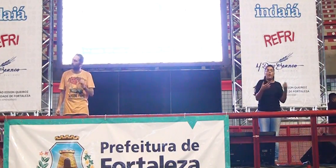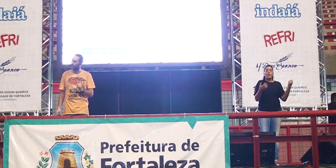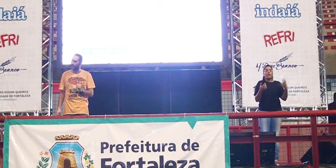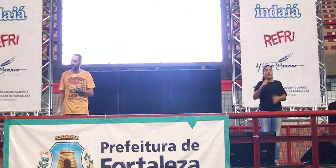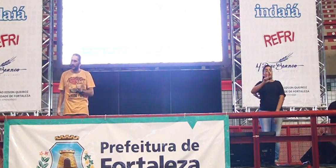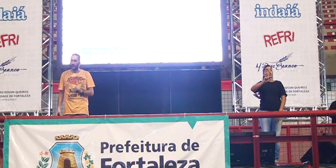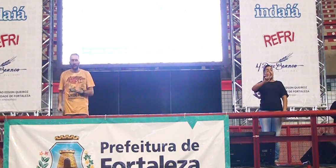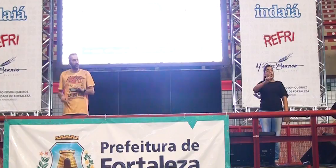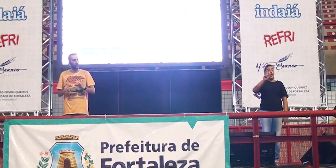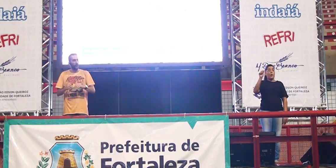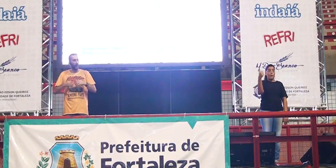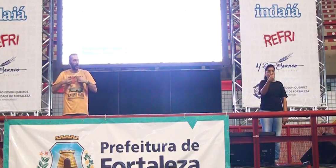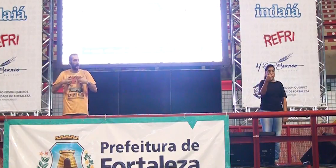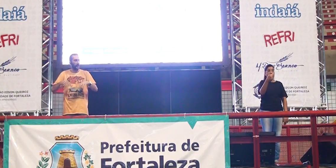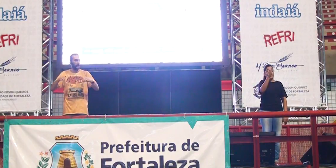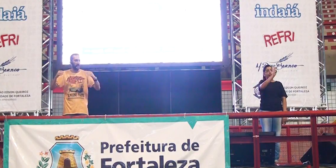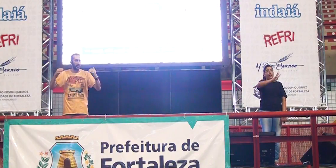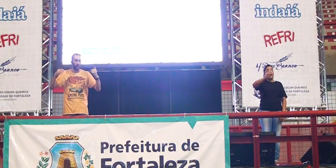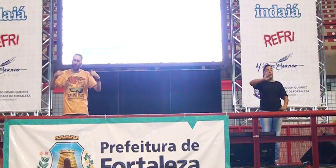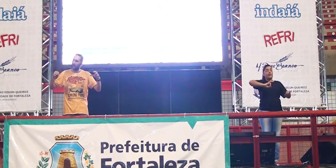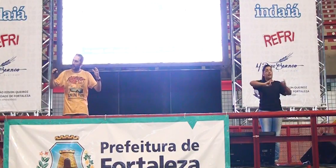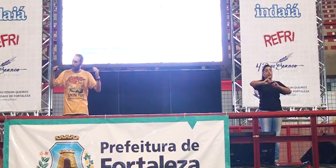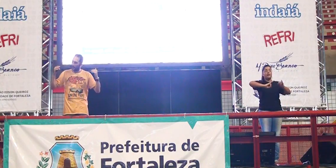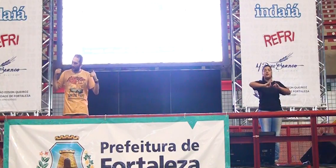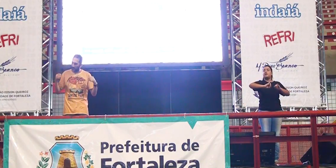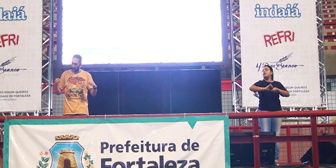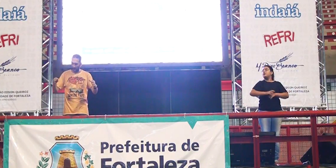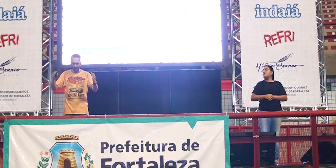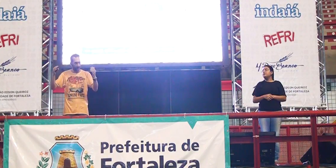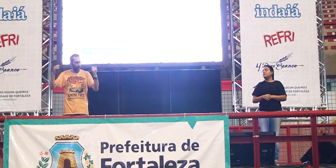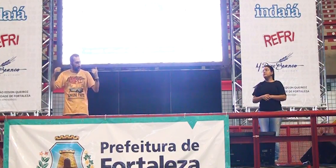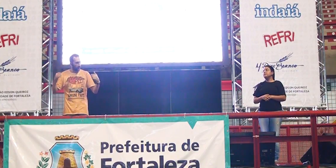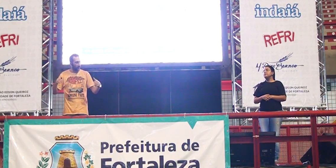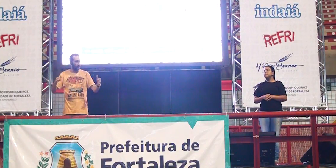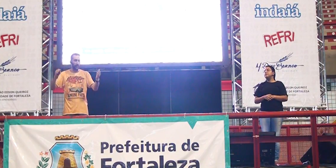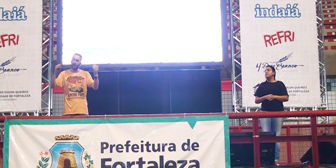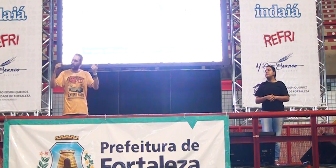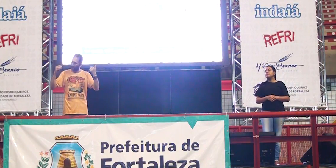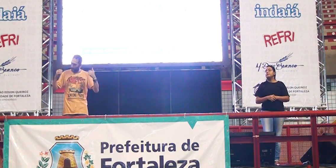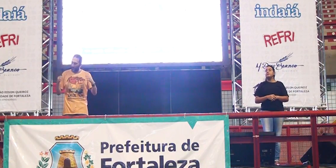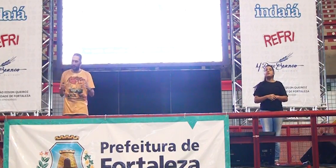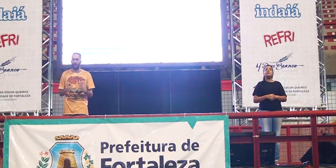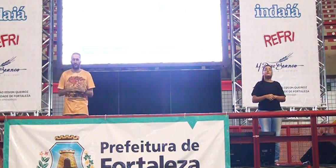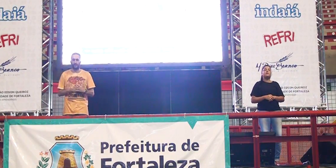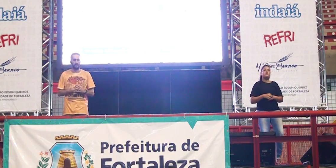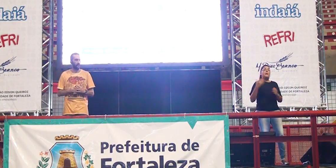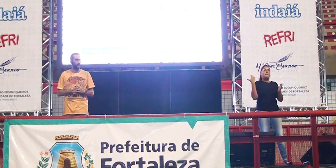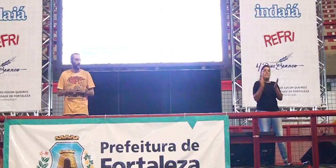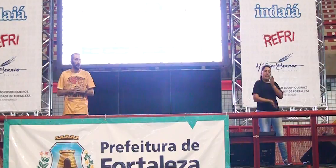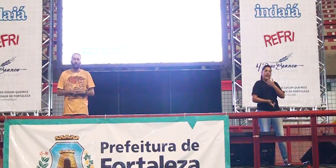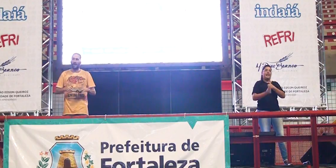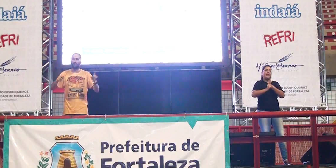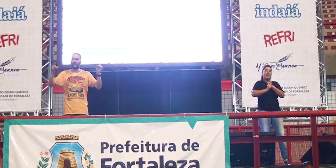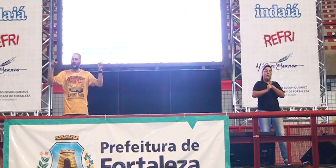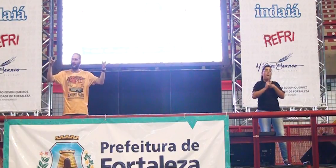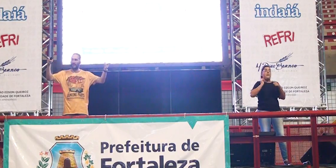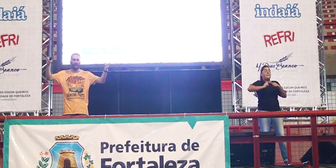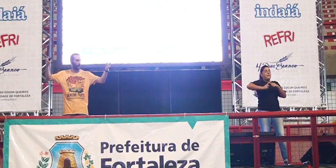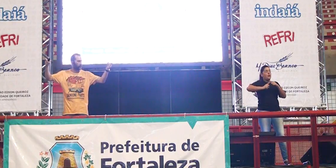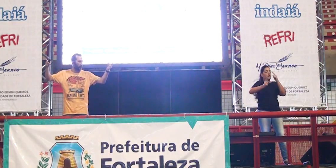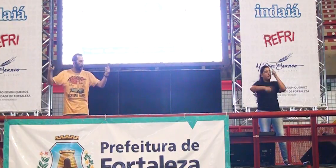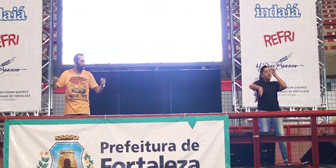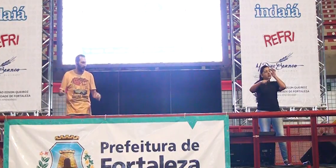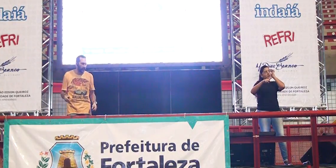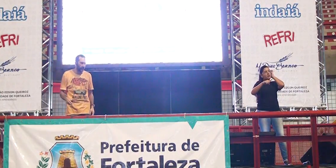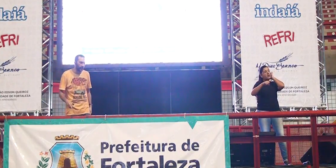portal G1. Se eu for falar aqui das atualidades, a gente perde tempo. Mas você vai